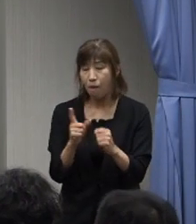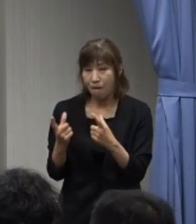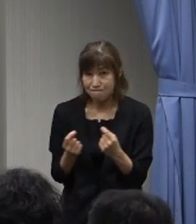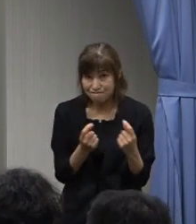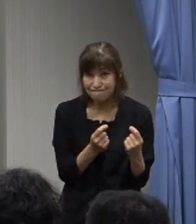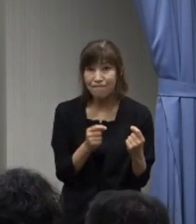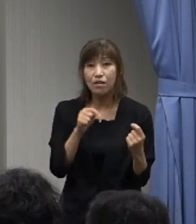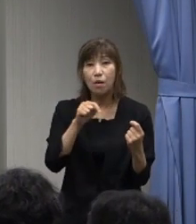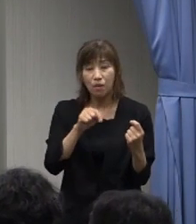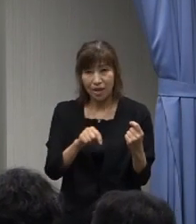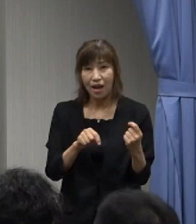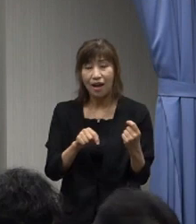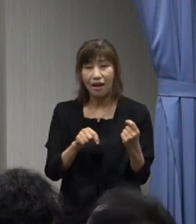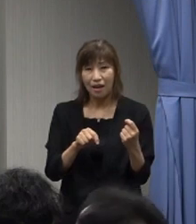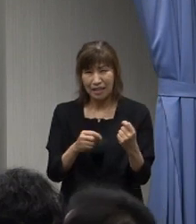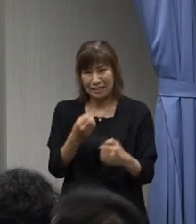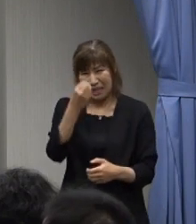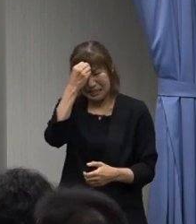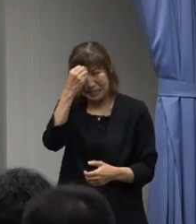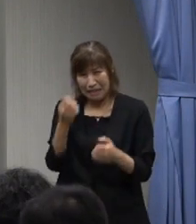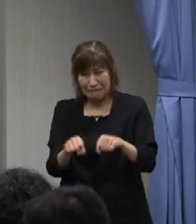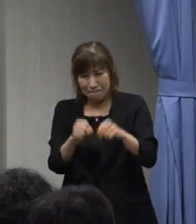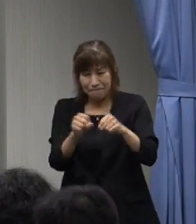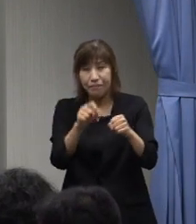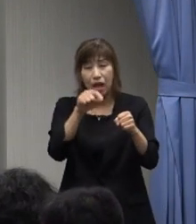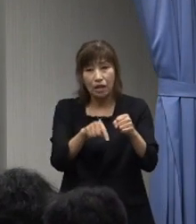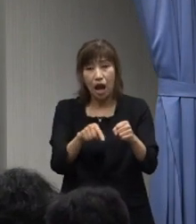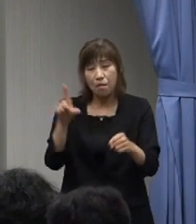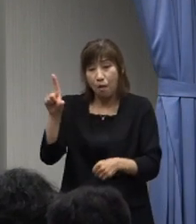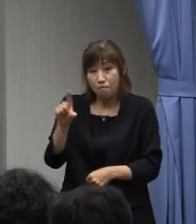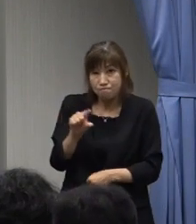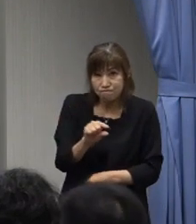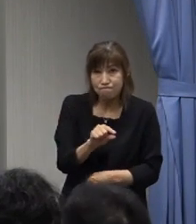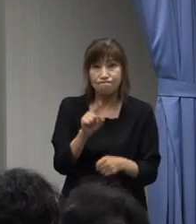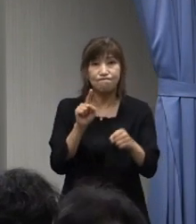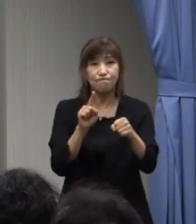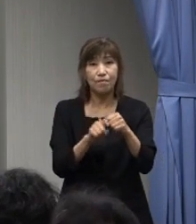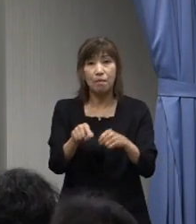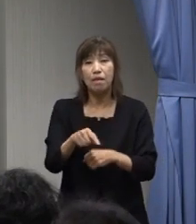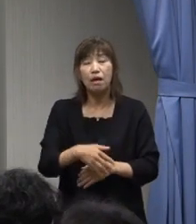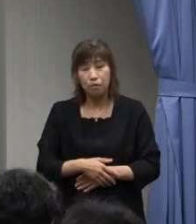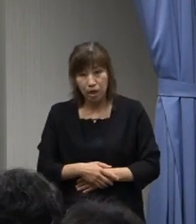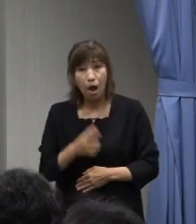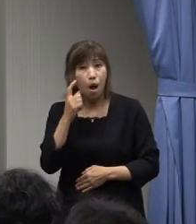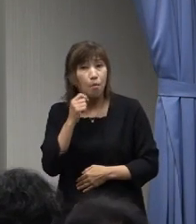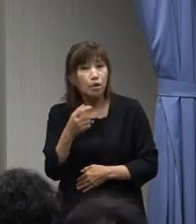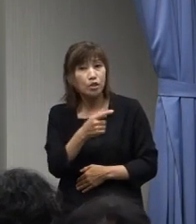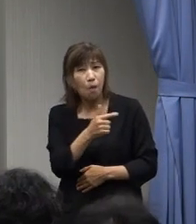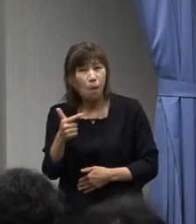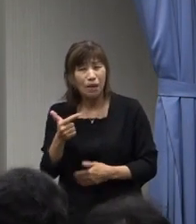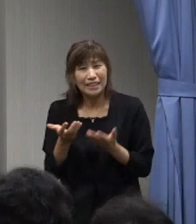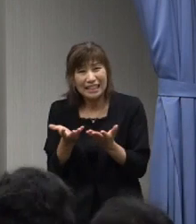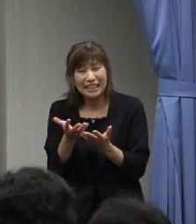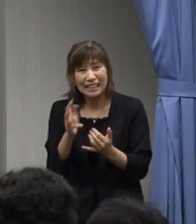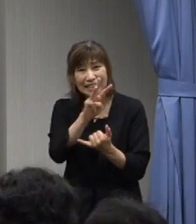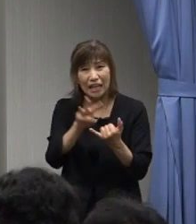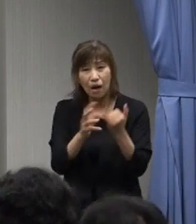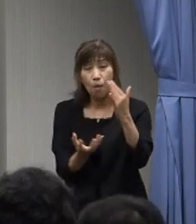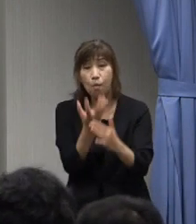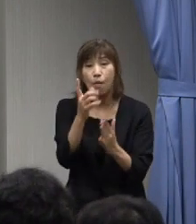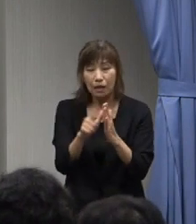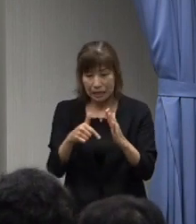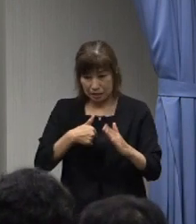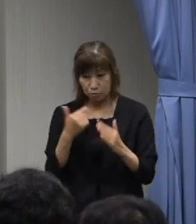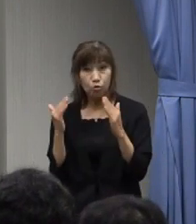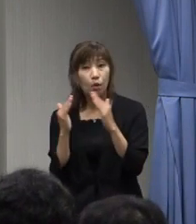取ることによって被害を大きく軽減しますので、ぜひもし大きな地震、大きな災害が起きたら我が家はどうするか